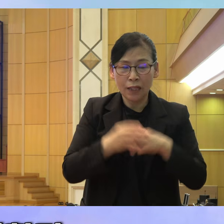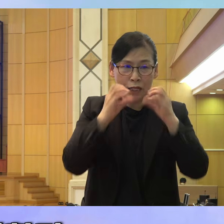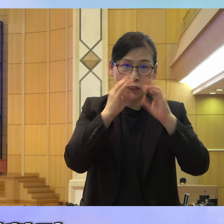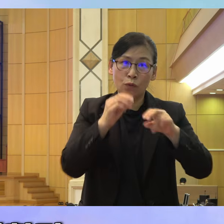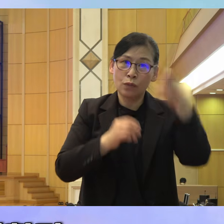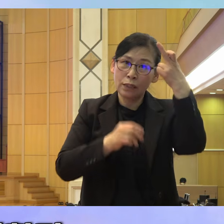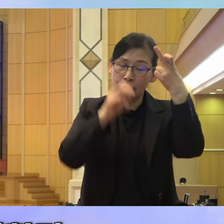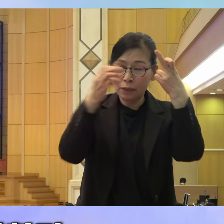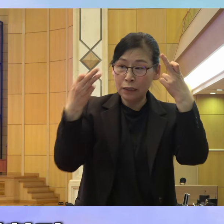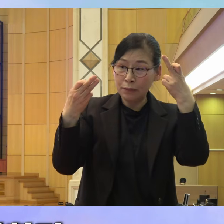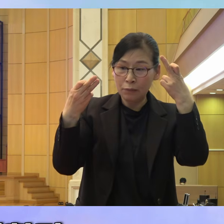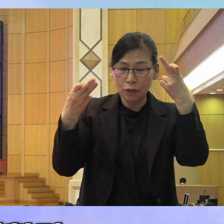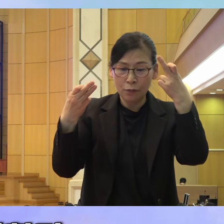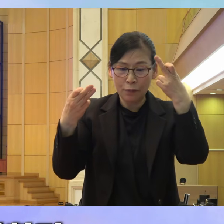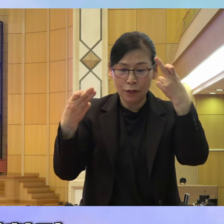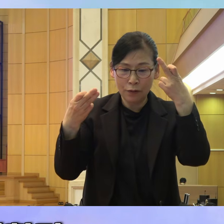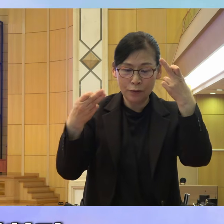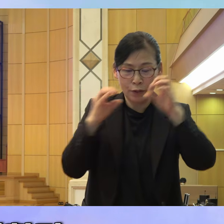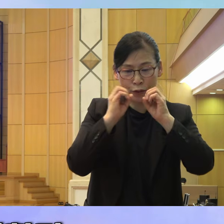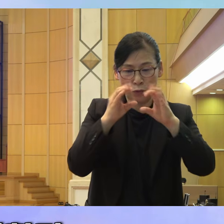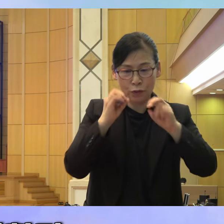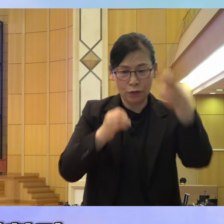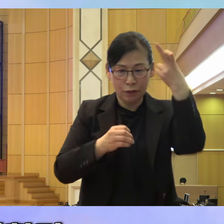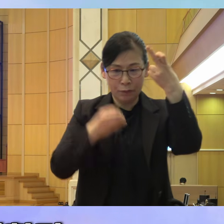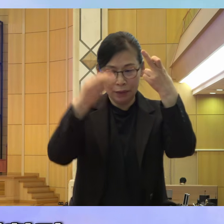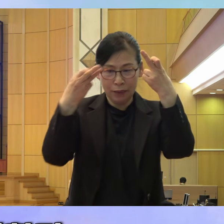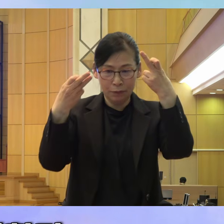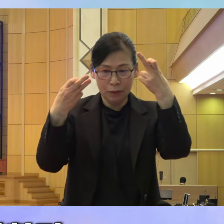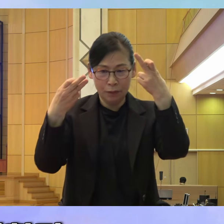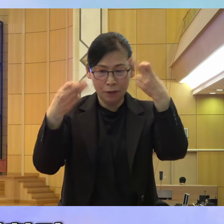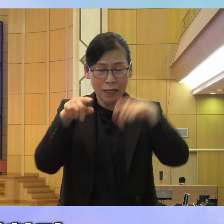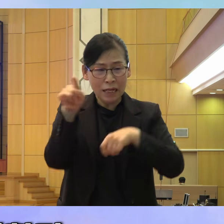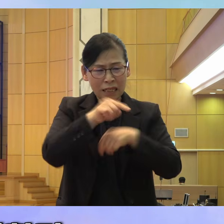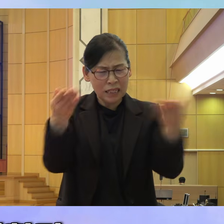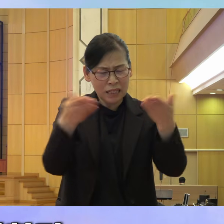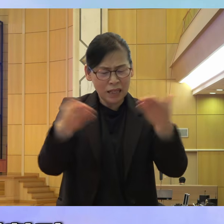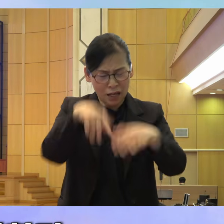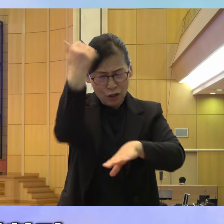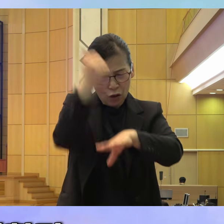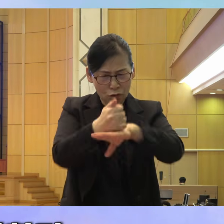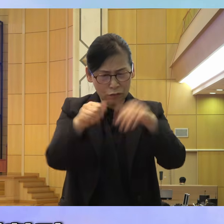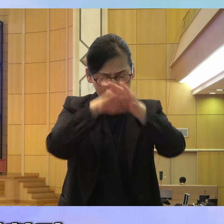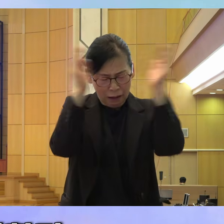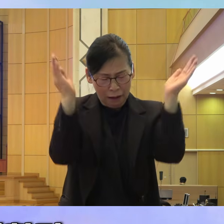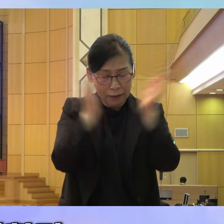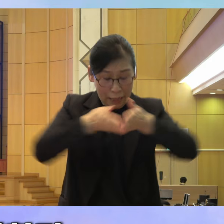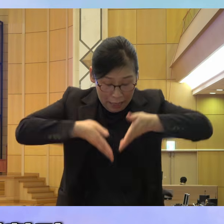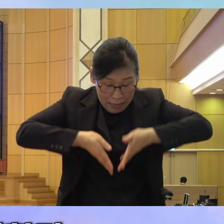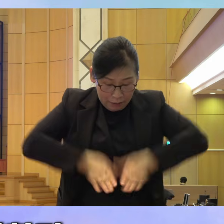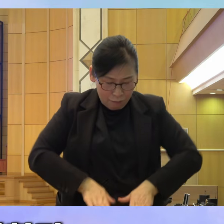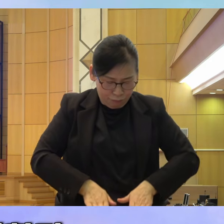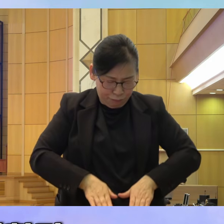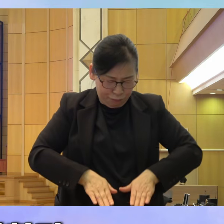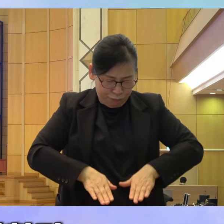전도서 12장 13절로 넘어가 보면 일의 결국을 태어나서